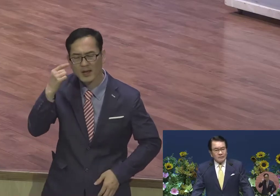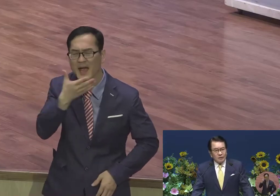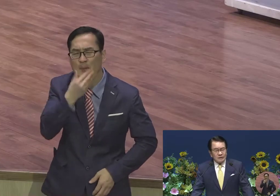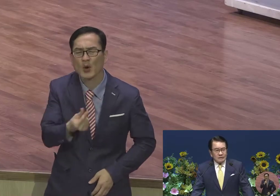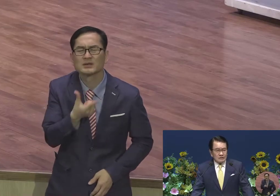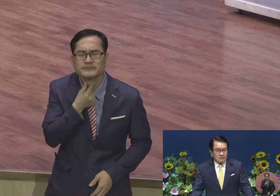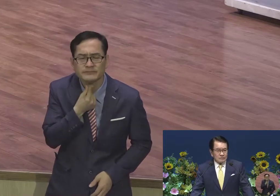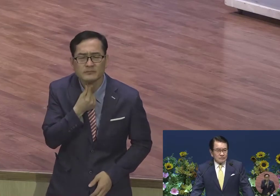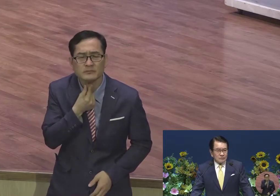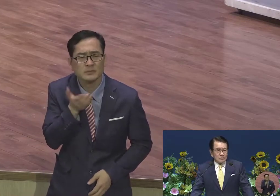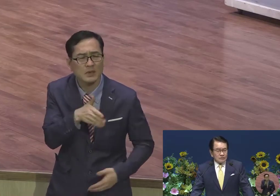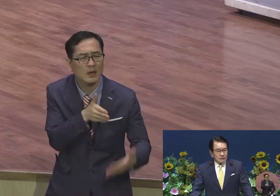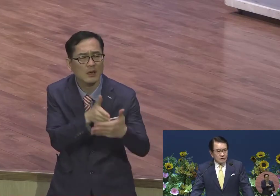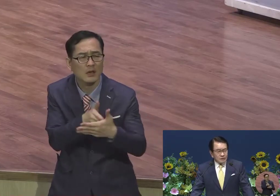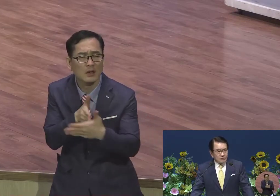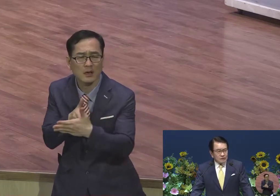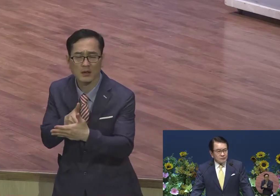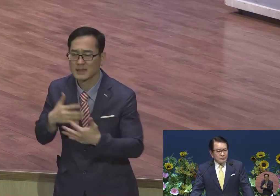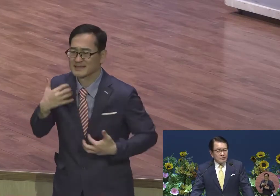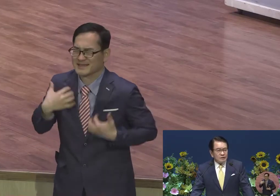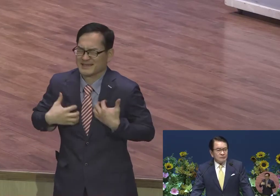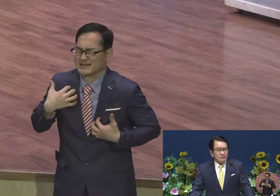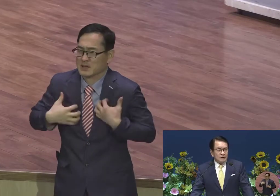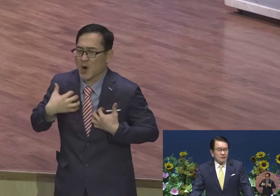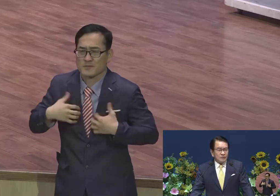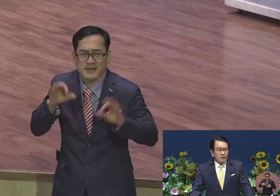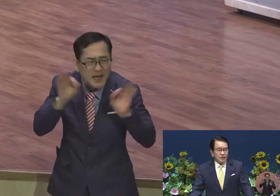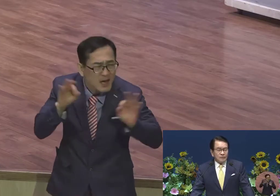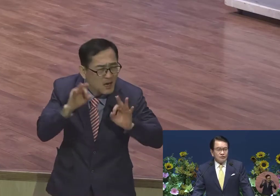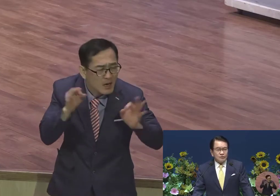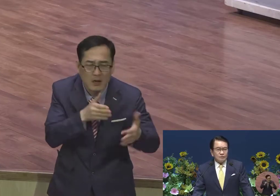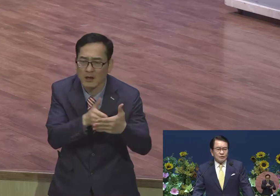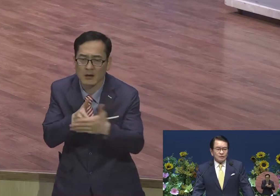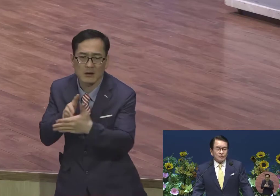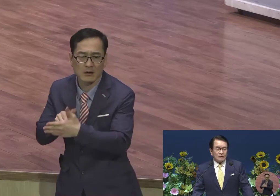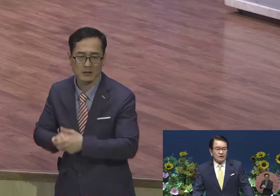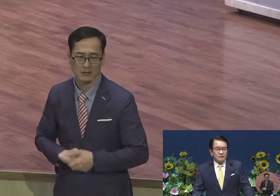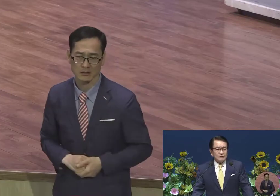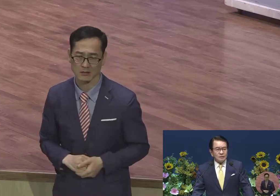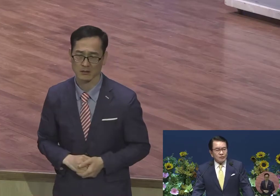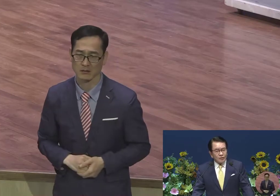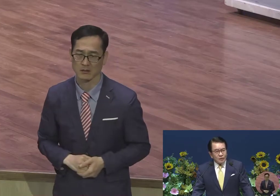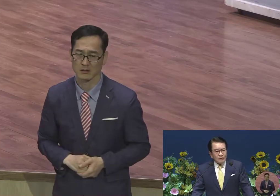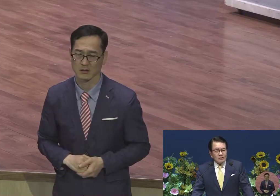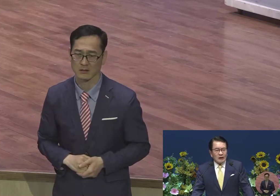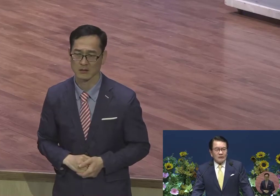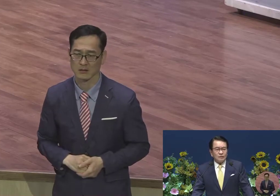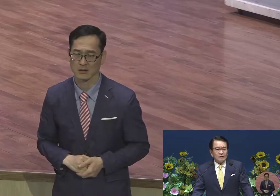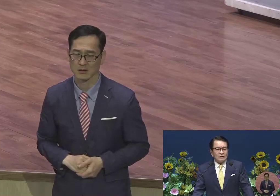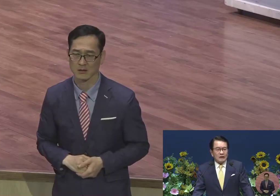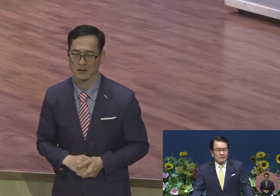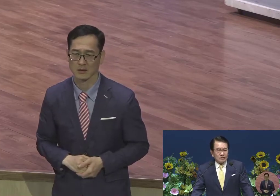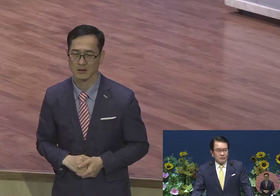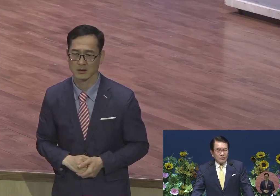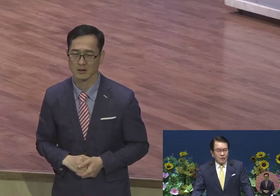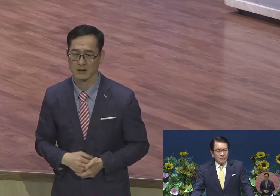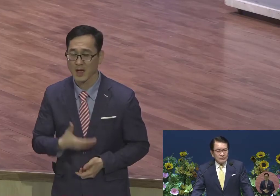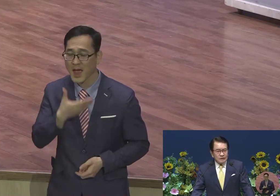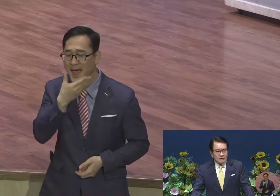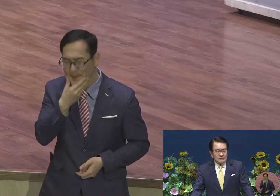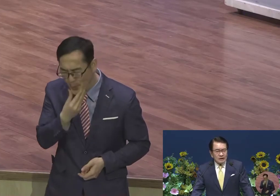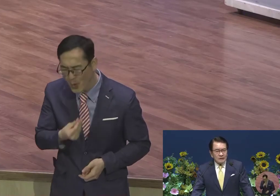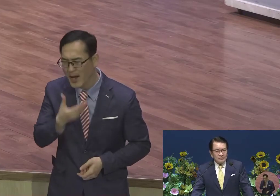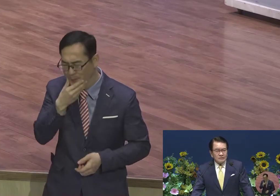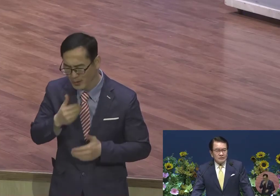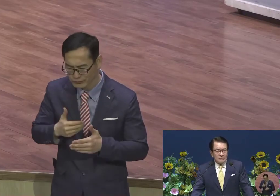싶은데 행복하지 않고. 즐겁고 싶은데 즐겁지 않고. 뭐 좀 좋다 싶으면 또 안 좋은 게 닥쳐오고.